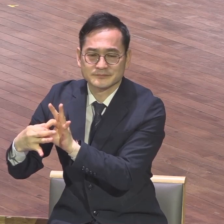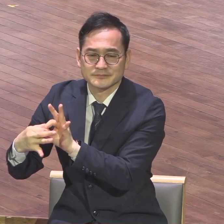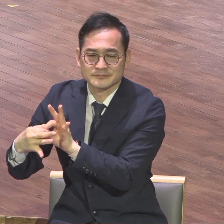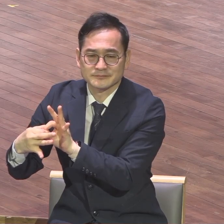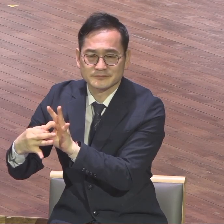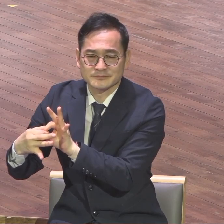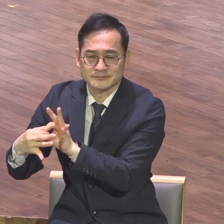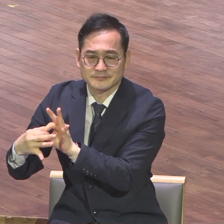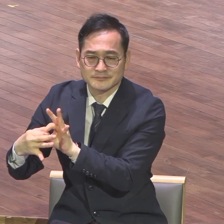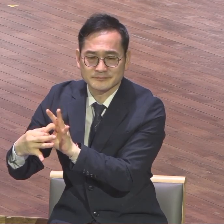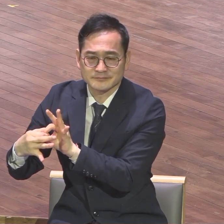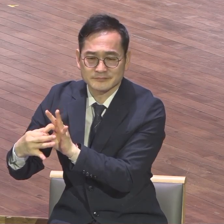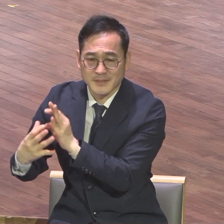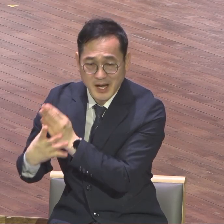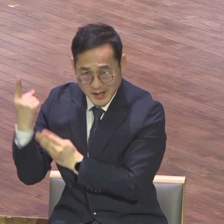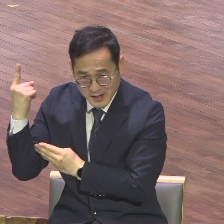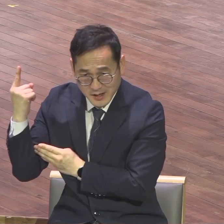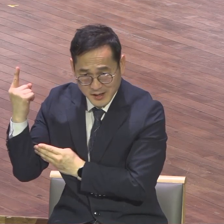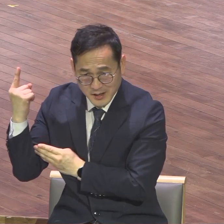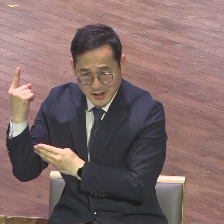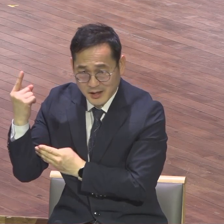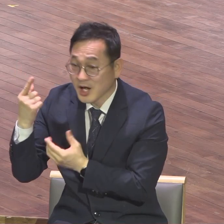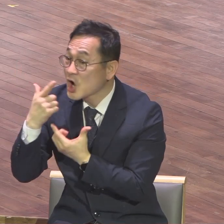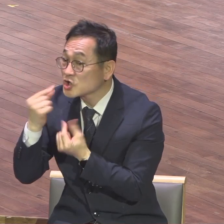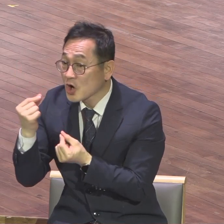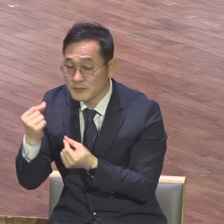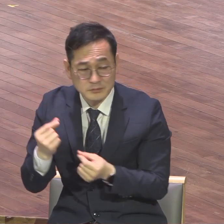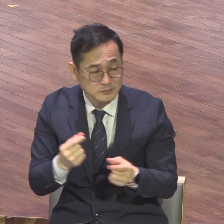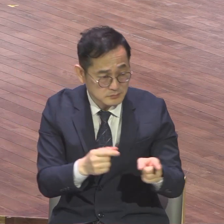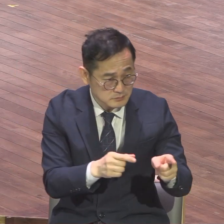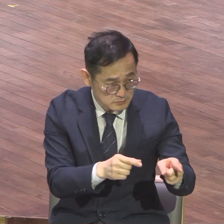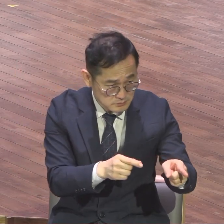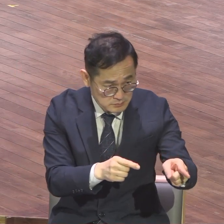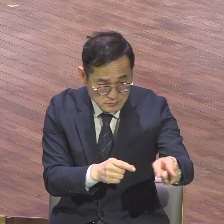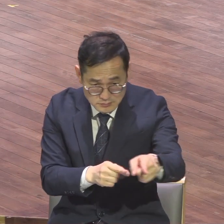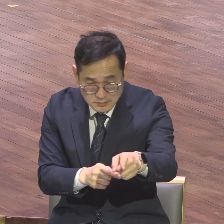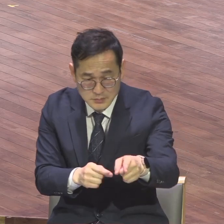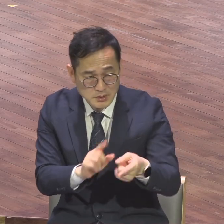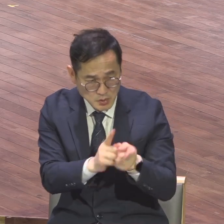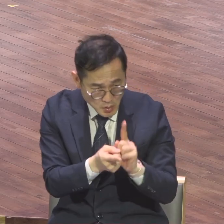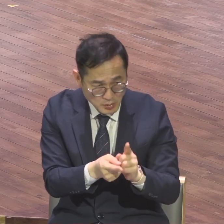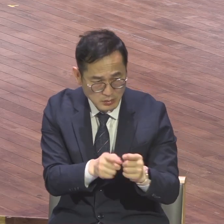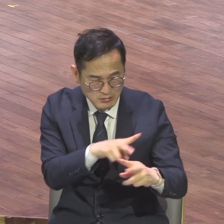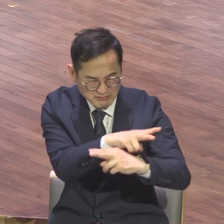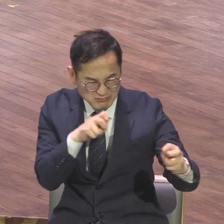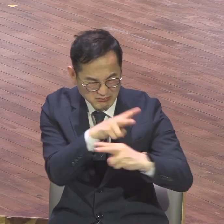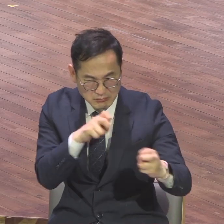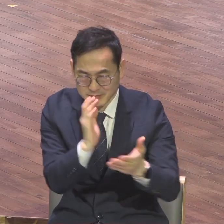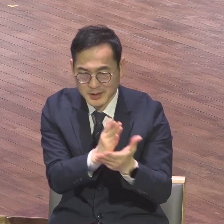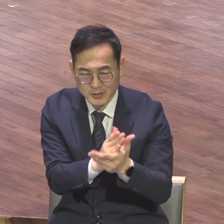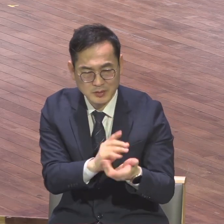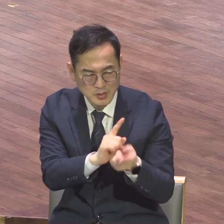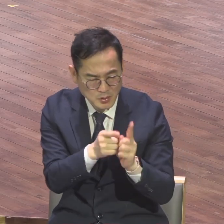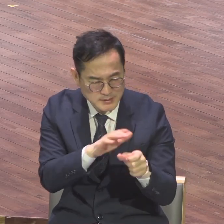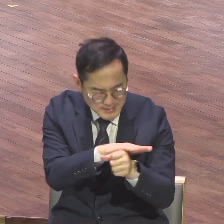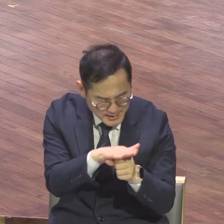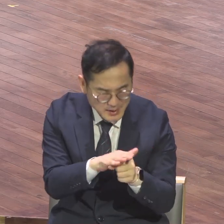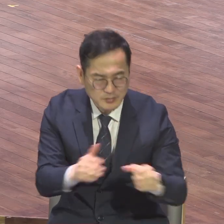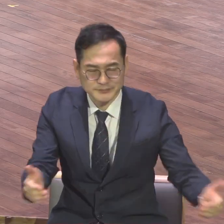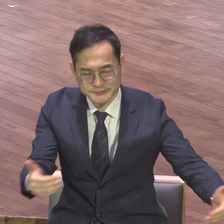하면 이제는 성도 간에도 한 지체로, 아멘, 서로 사랑하고 서로 격려하고 서로